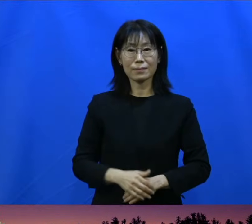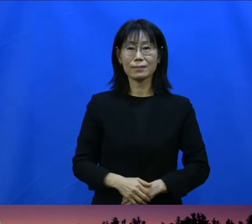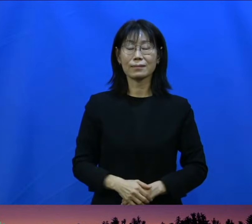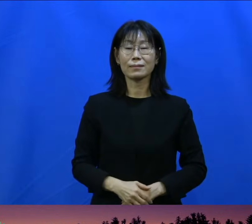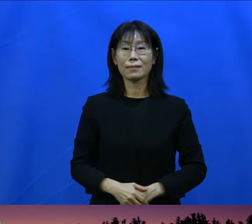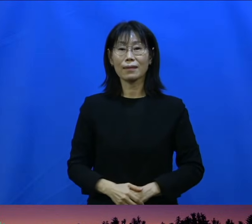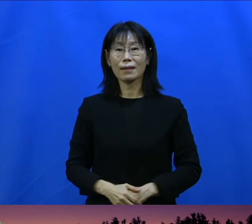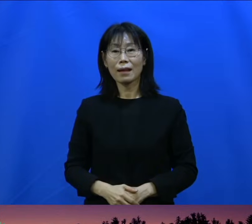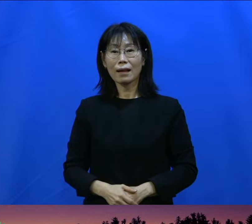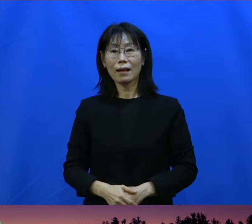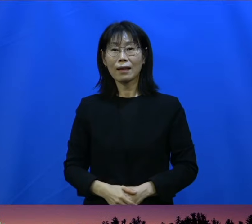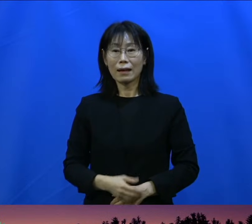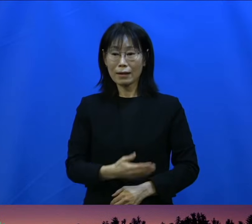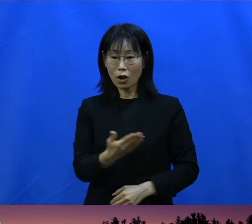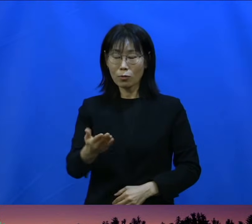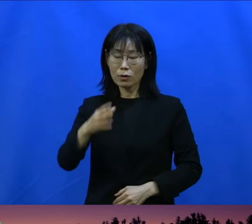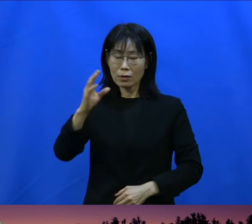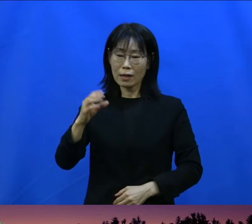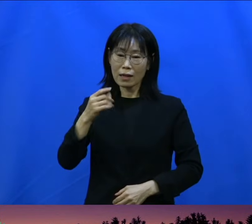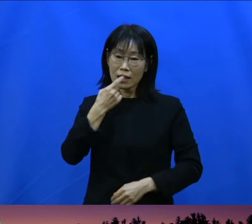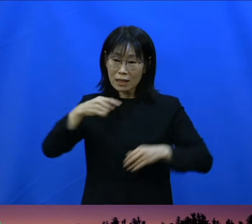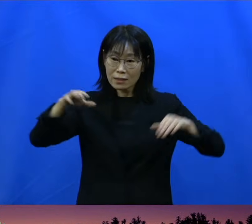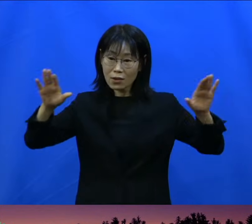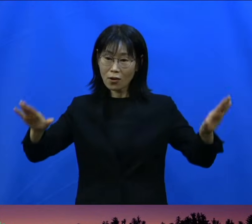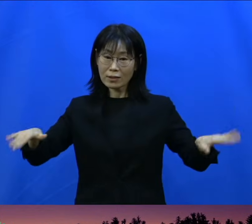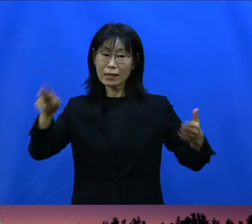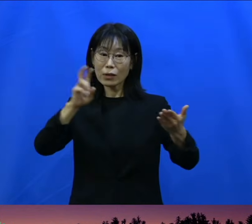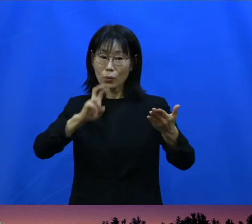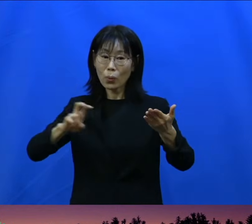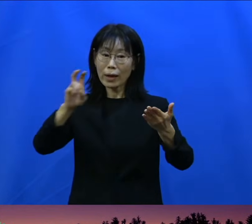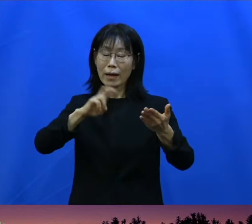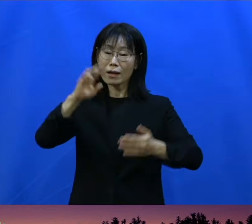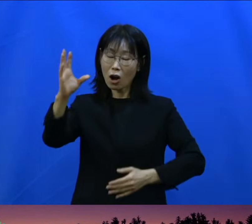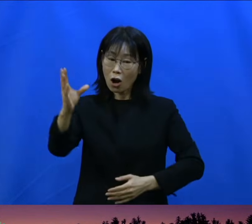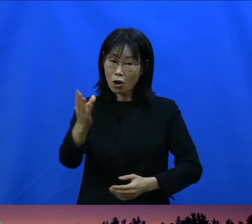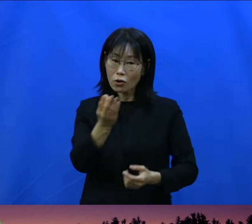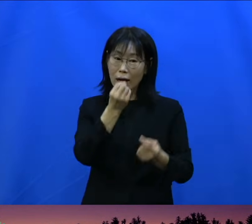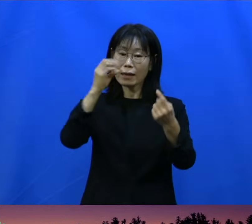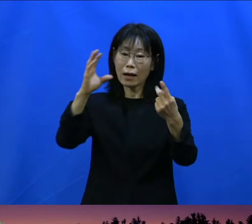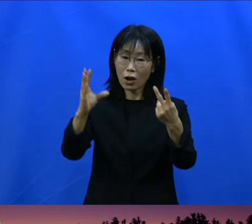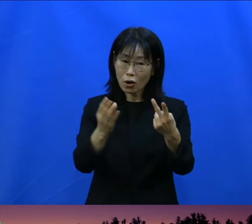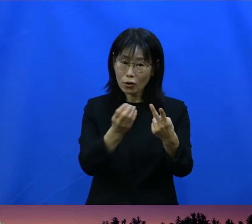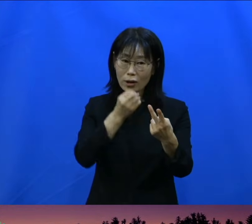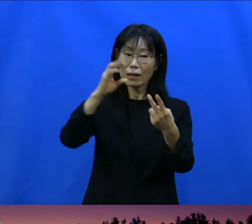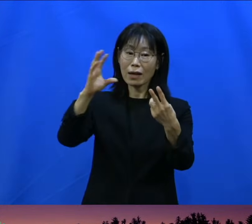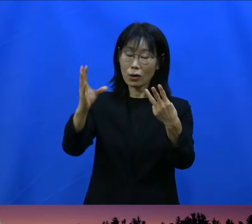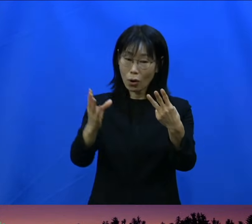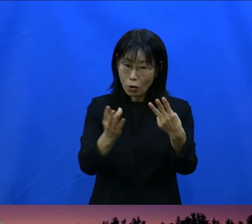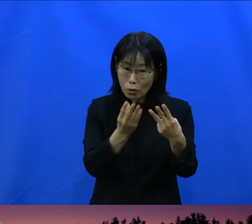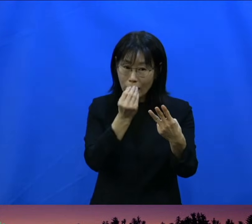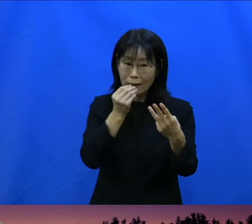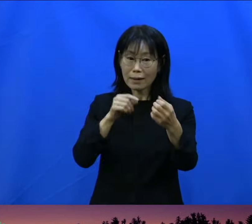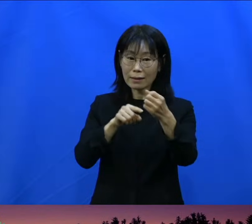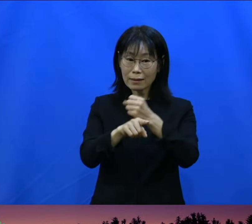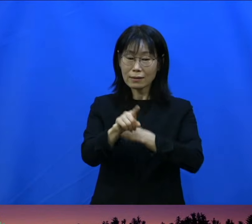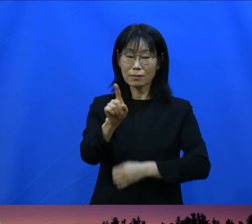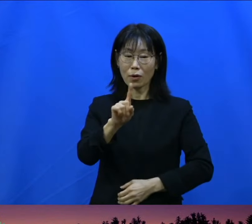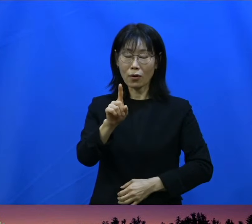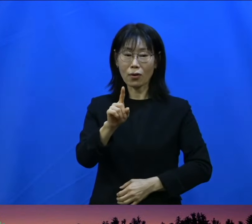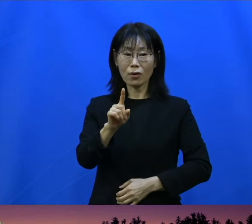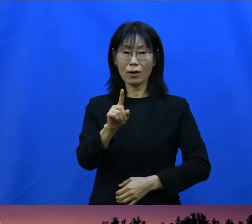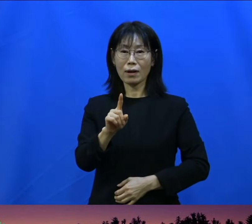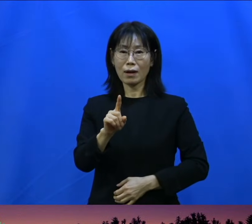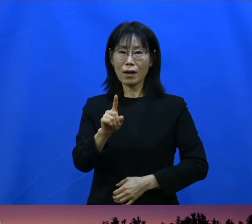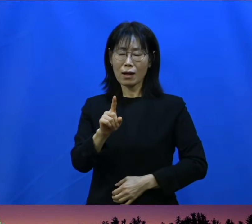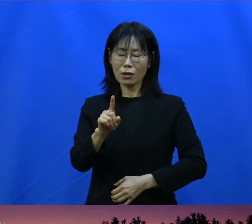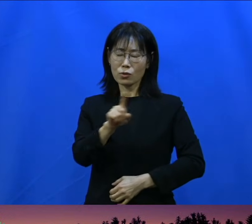여러분, 세 번 반복은 거룩하다 이 세 번 반복은 히브리어에서 최상급을 말해요. 최상급. 더